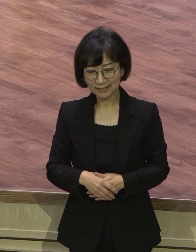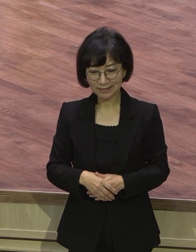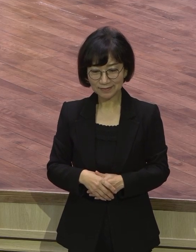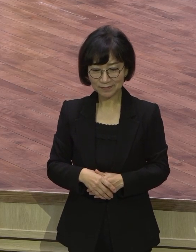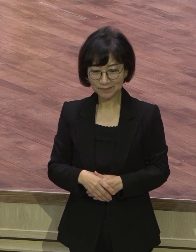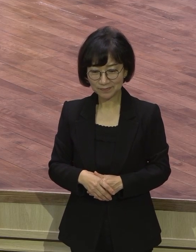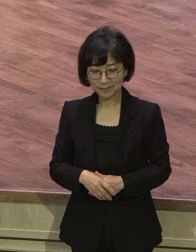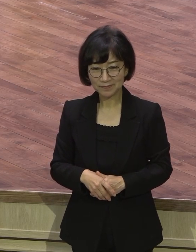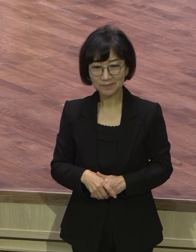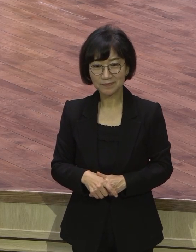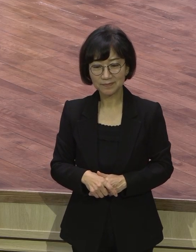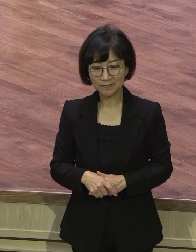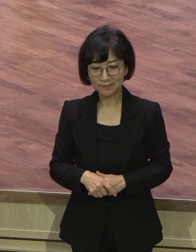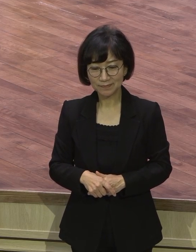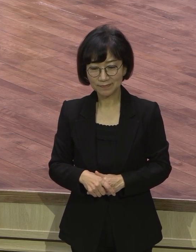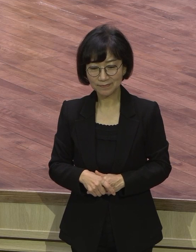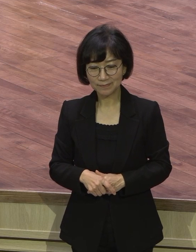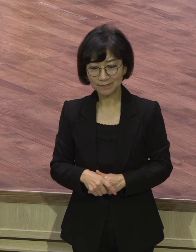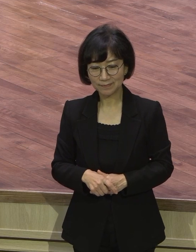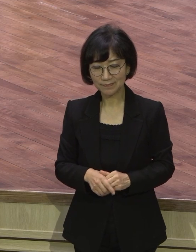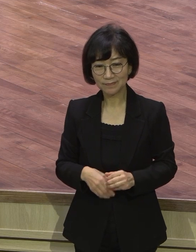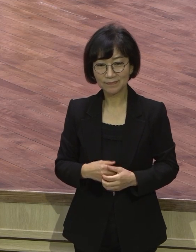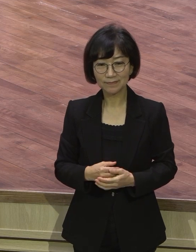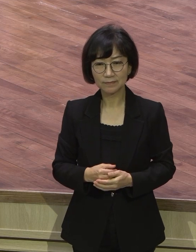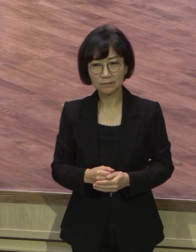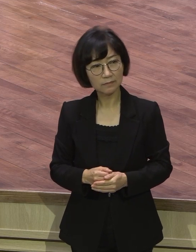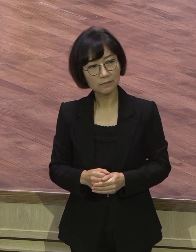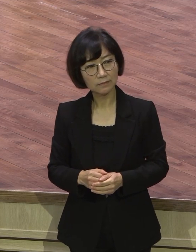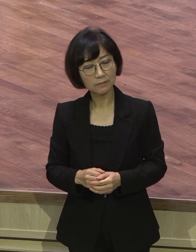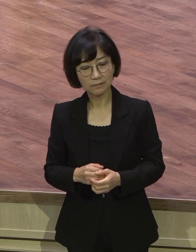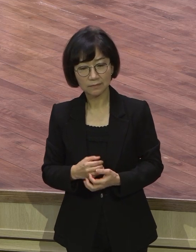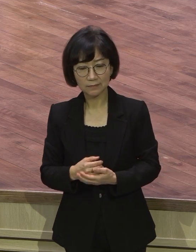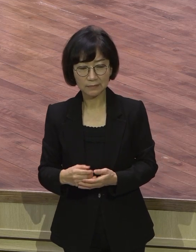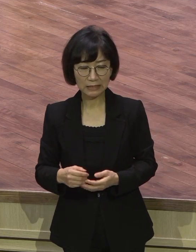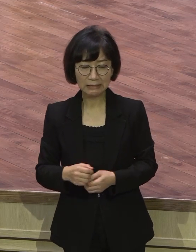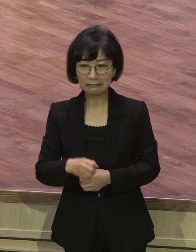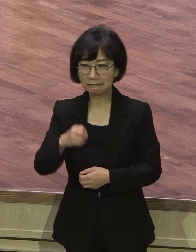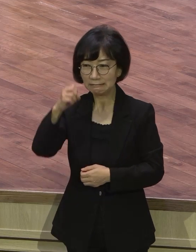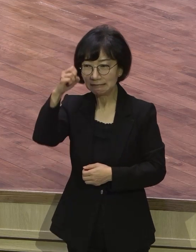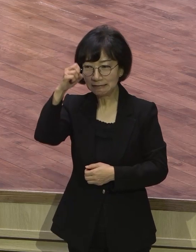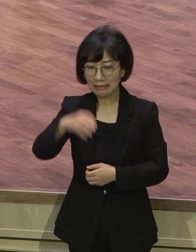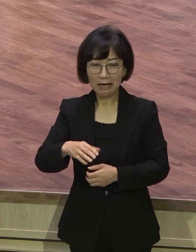그러면 삶이 어떻게 됩니까? 거의 종교 인입니다. 거의 그냥 불신자 비서 돼요.